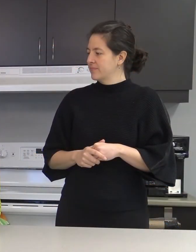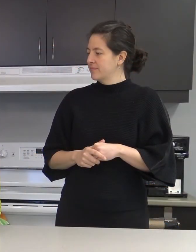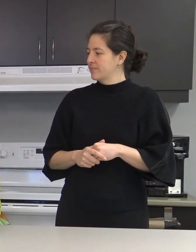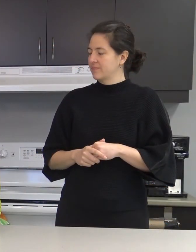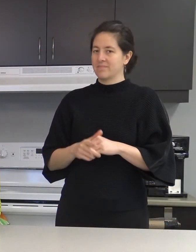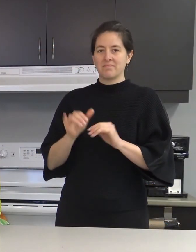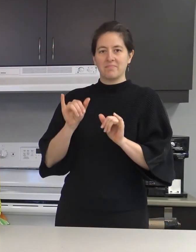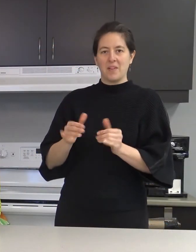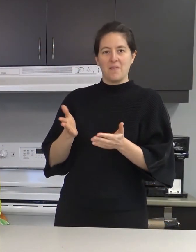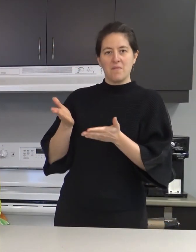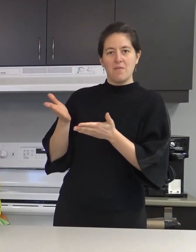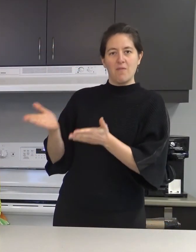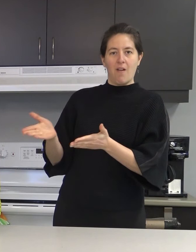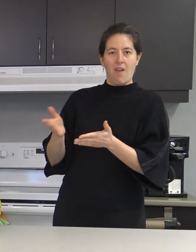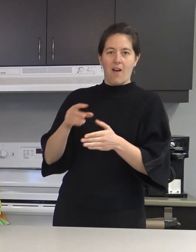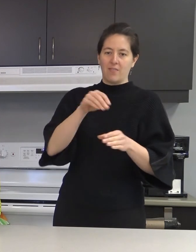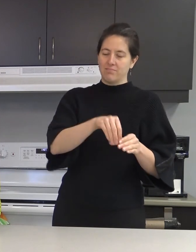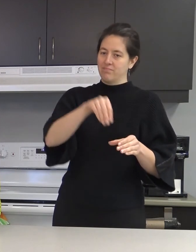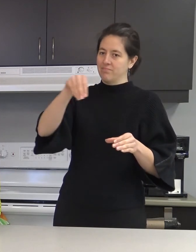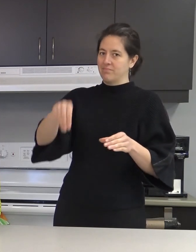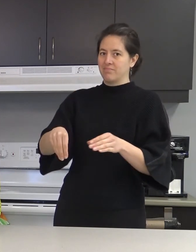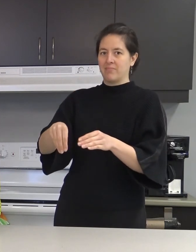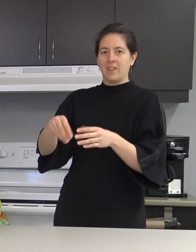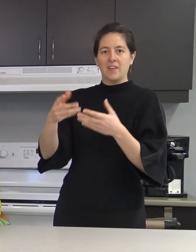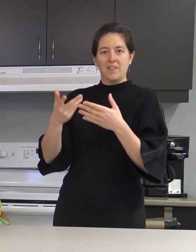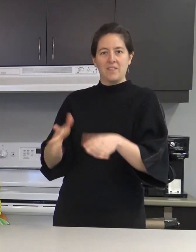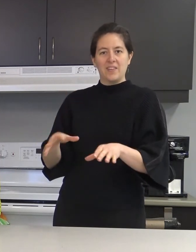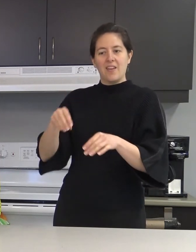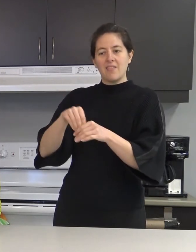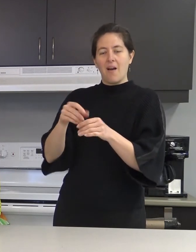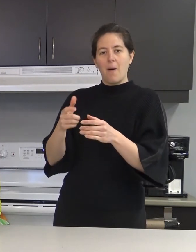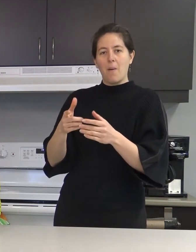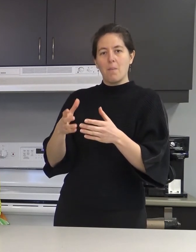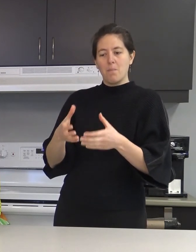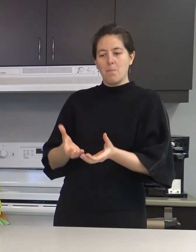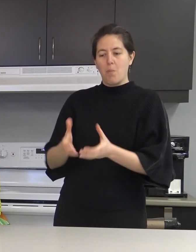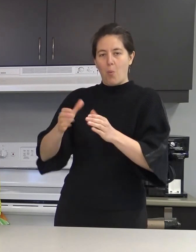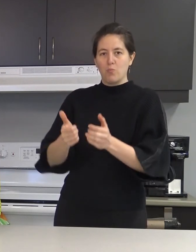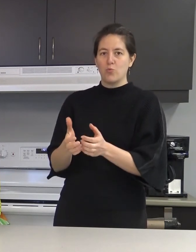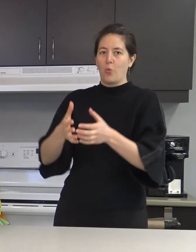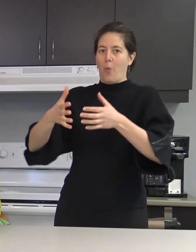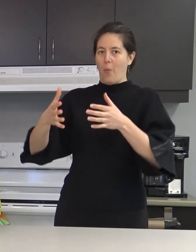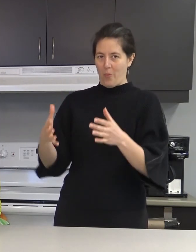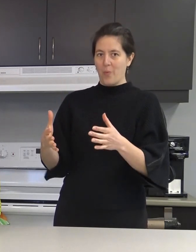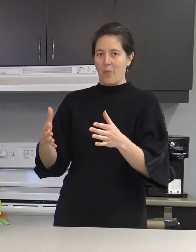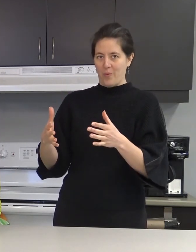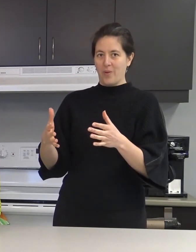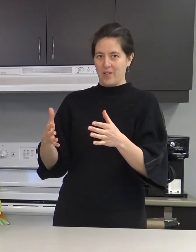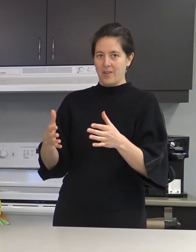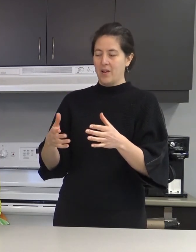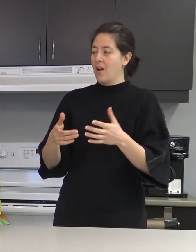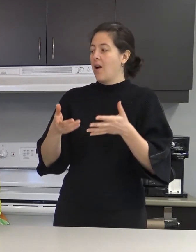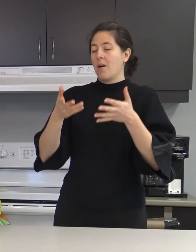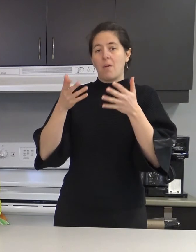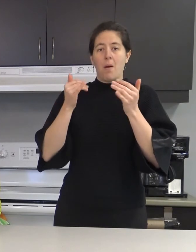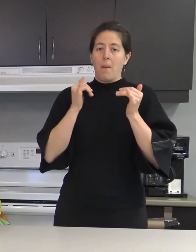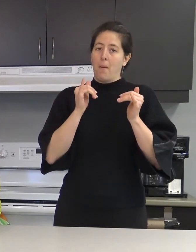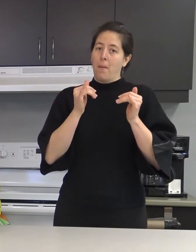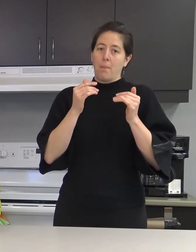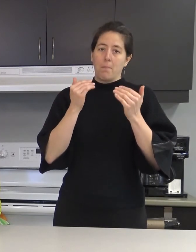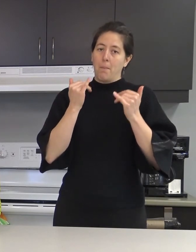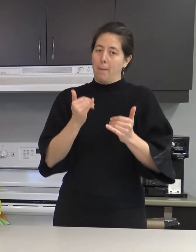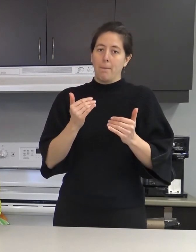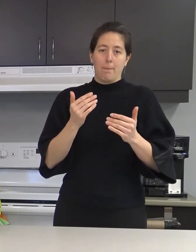Et voilà, j'ai repiqué mon poivron dans un pot un peu plus grand. Alors, je vais répéter le même processus